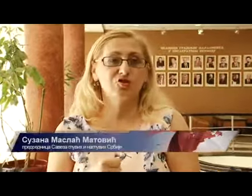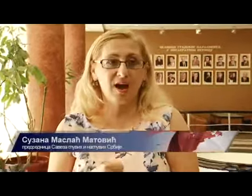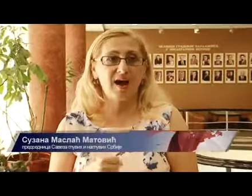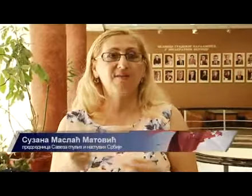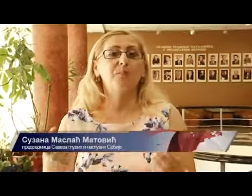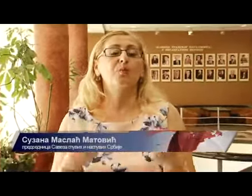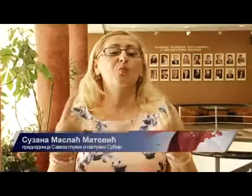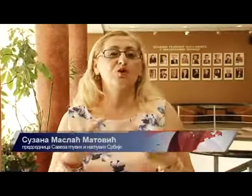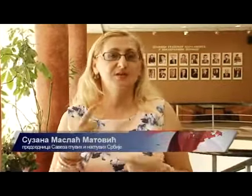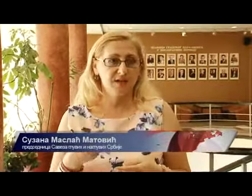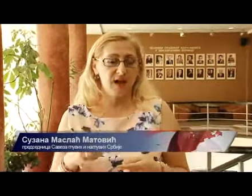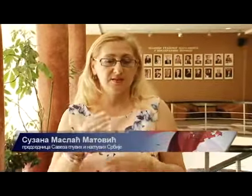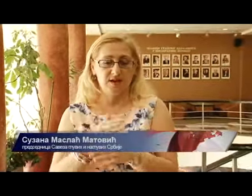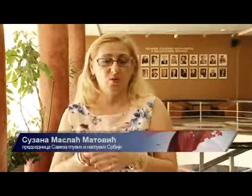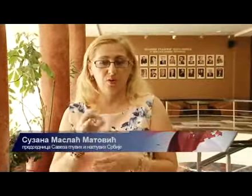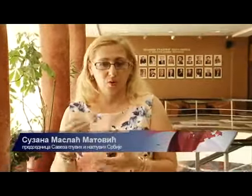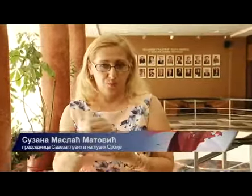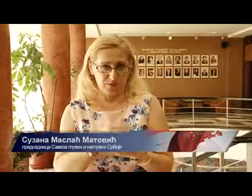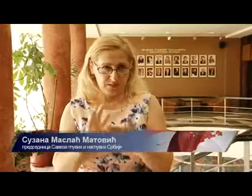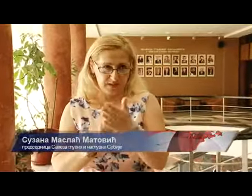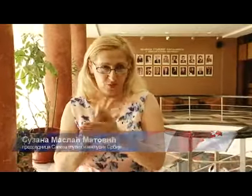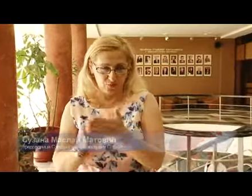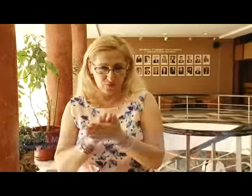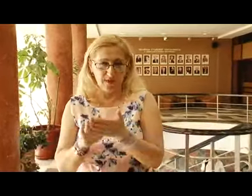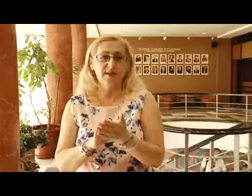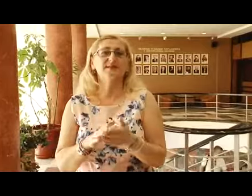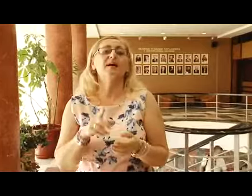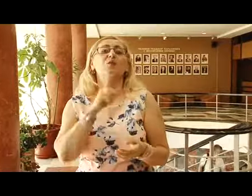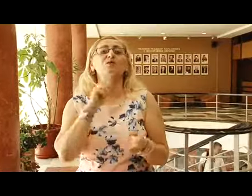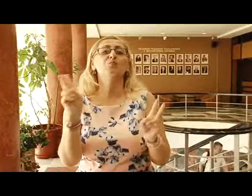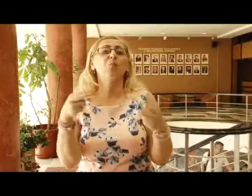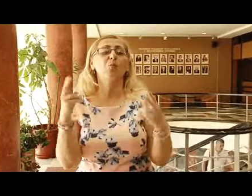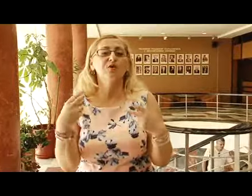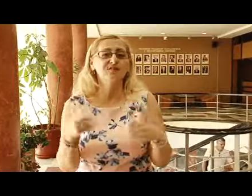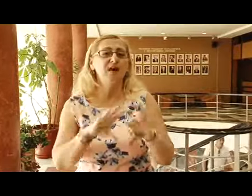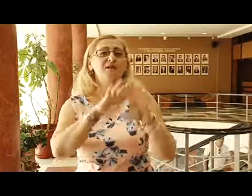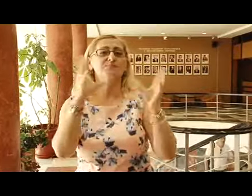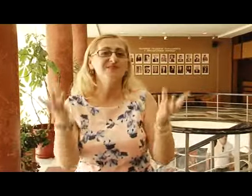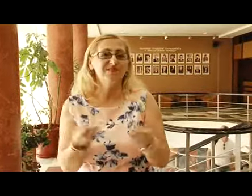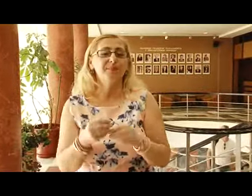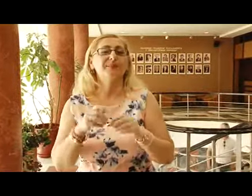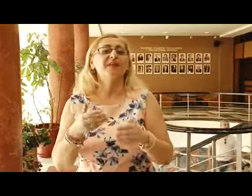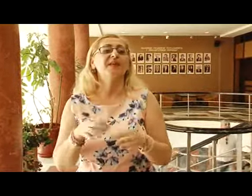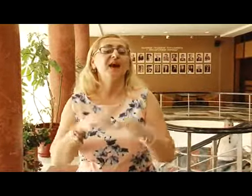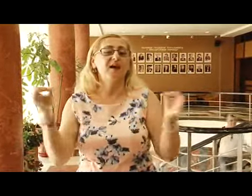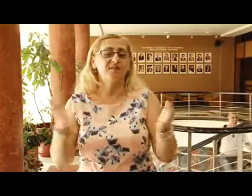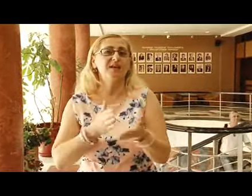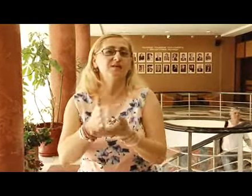put se održati promocija zakona o upotrebi znakovnog jezika i na ovu promociju smo i pozvali